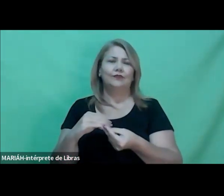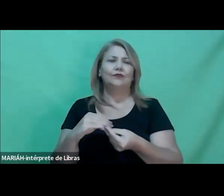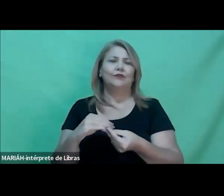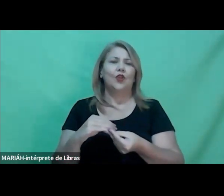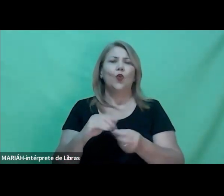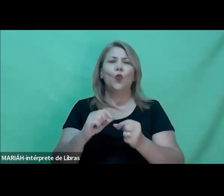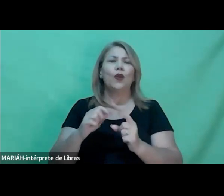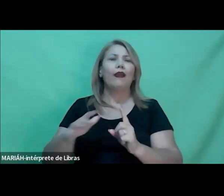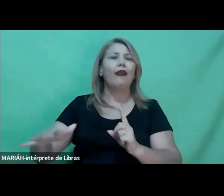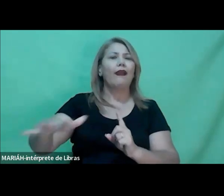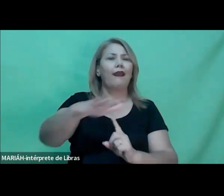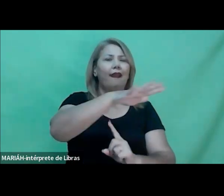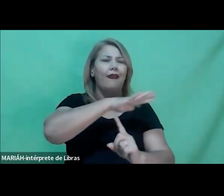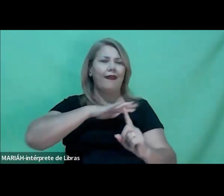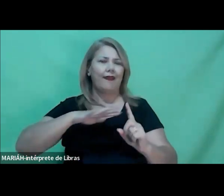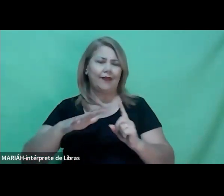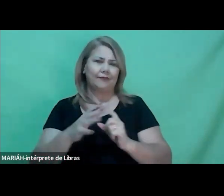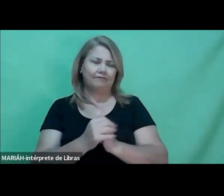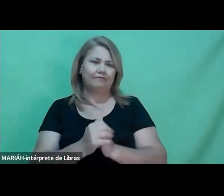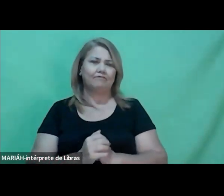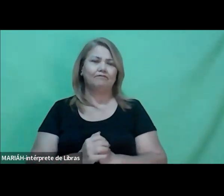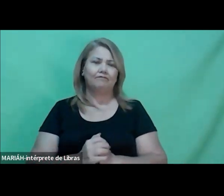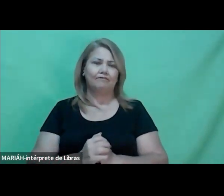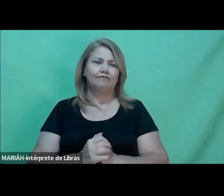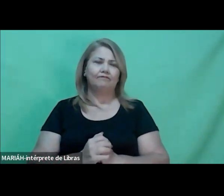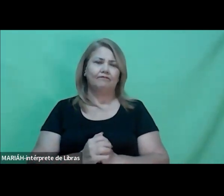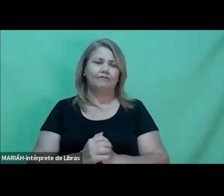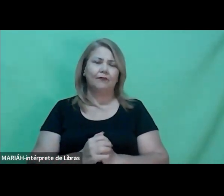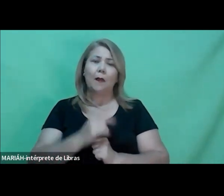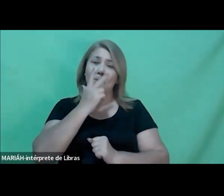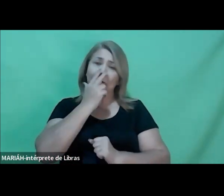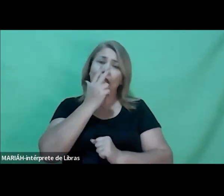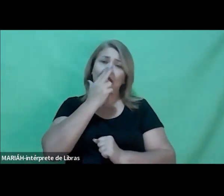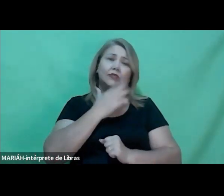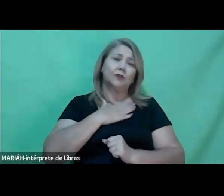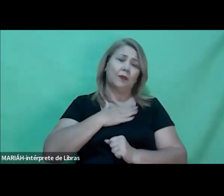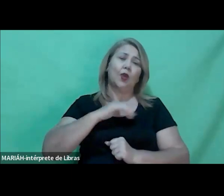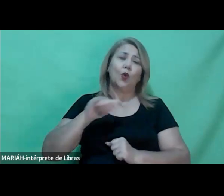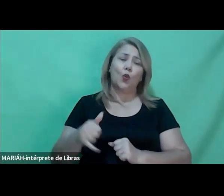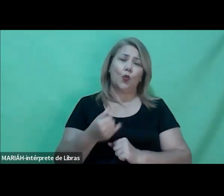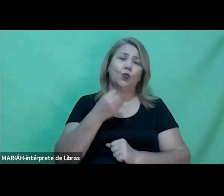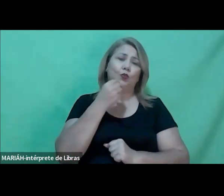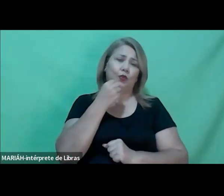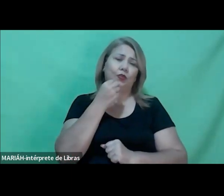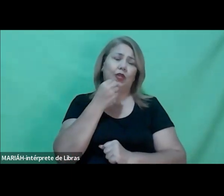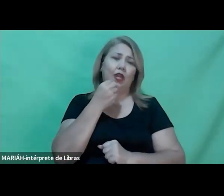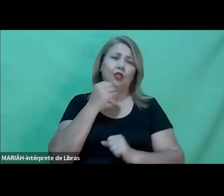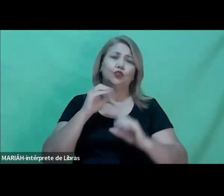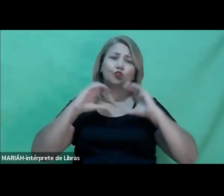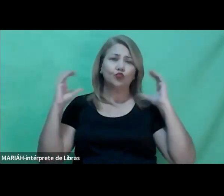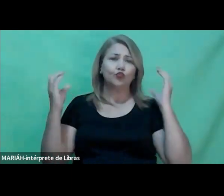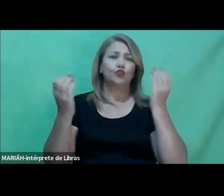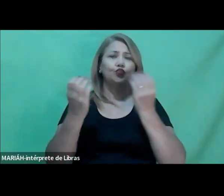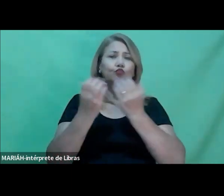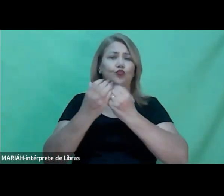a mí me pareció muy interesante una oportunidad que tuve en una conferencia internacional en la que también eh